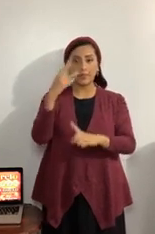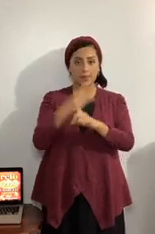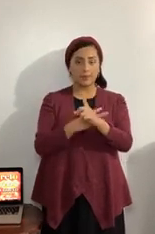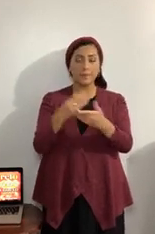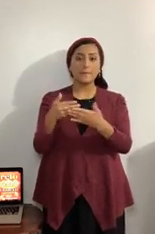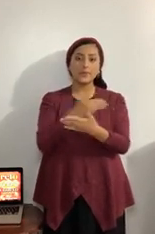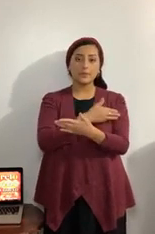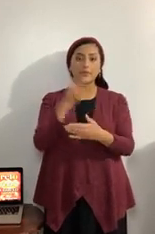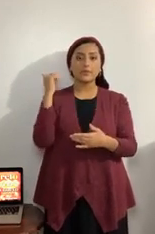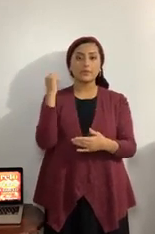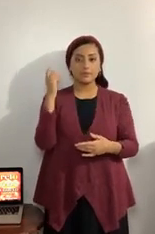Yahshua.